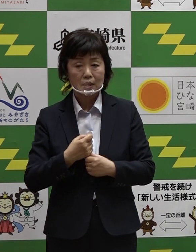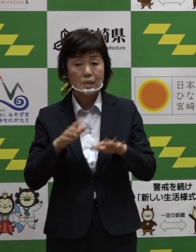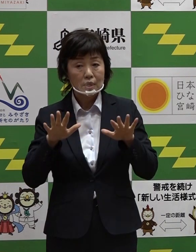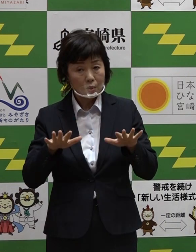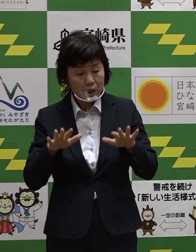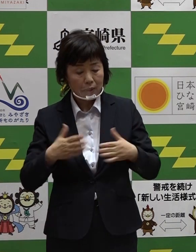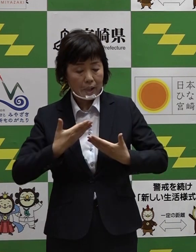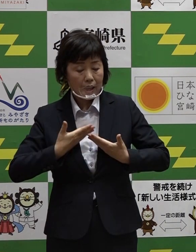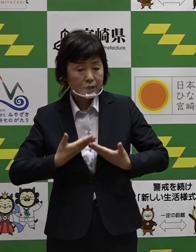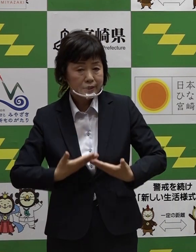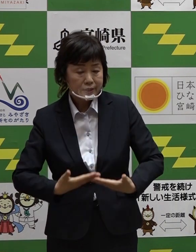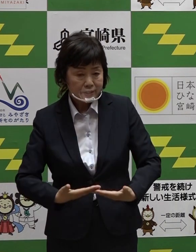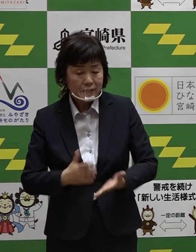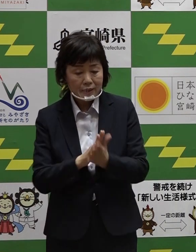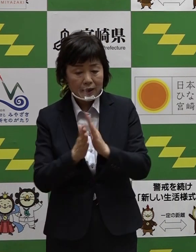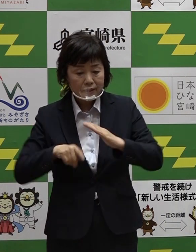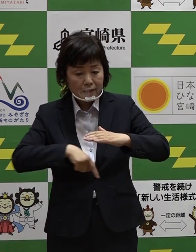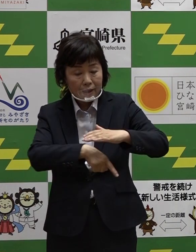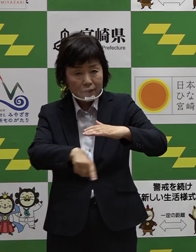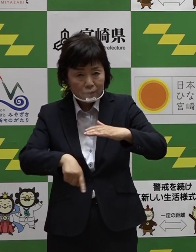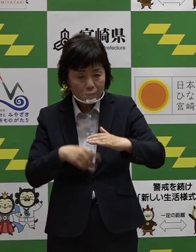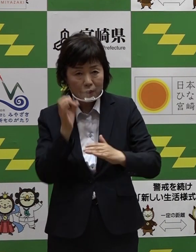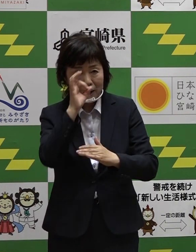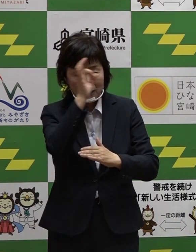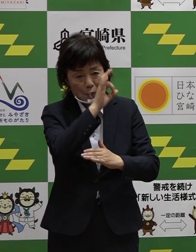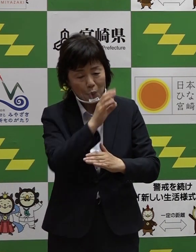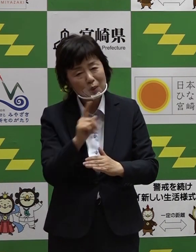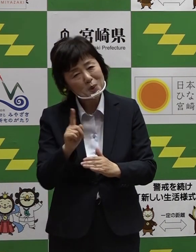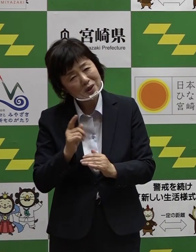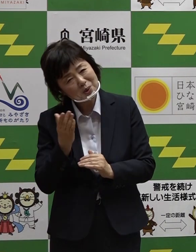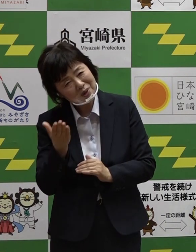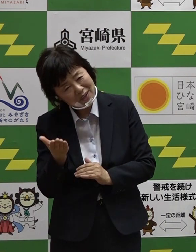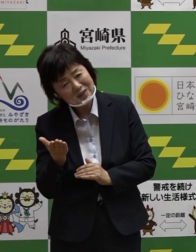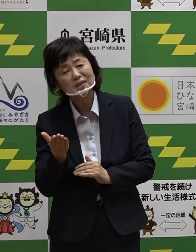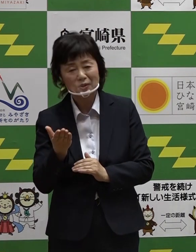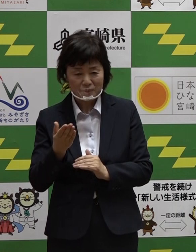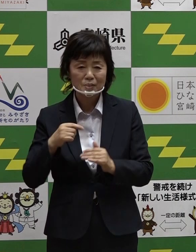は安心してまずは県内を回っていただけないでしょうか、とど